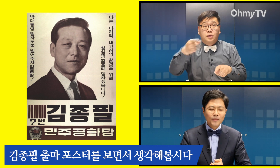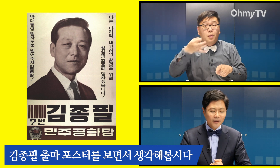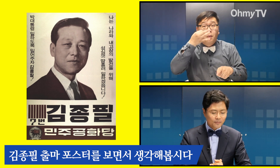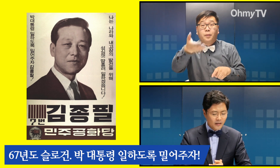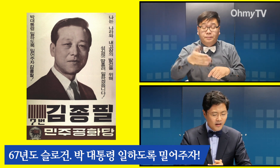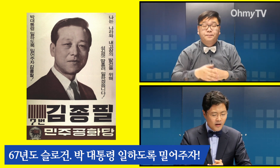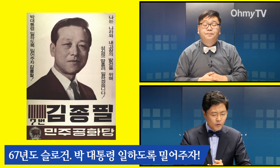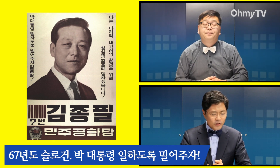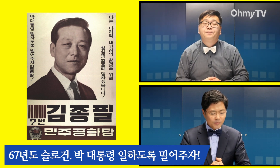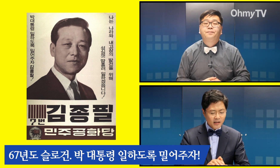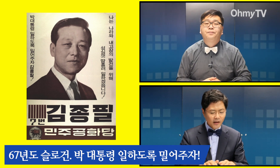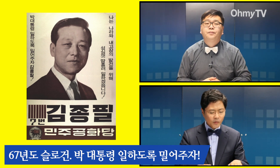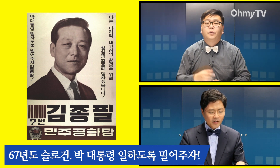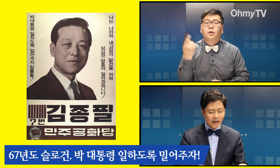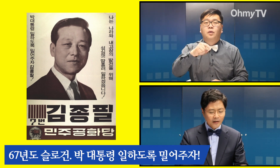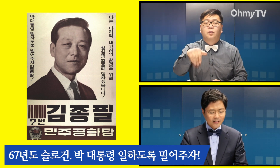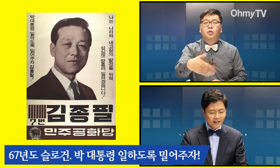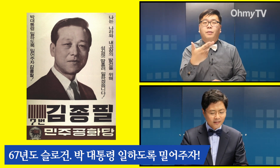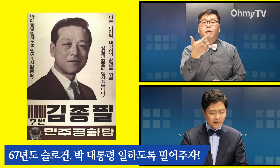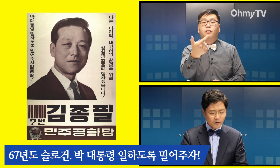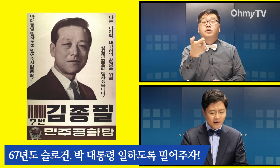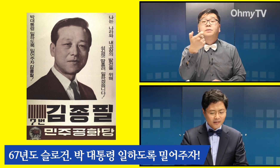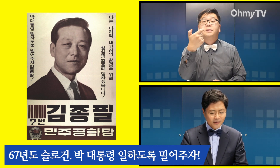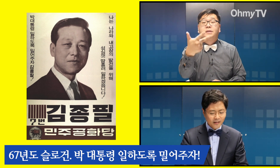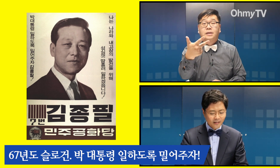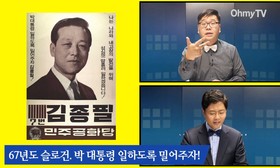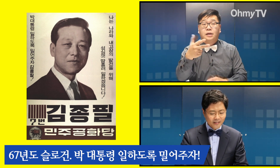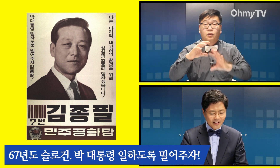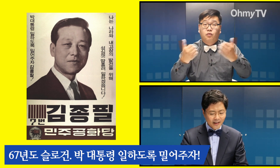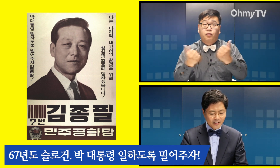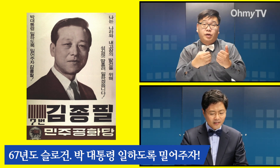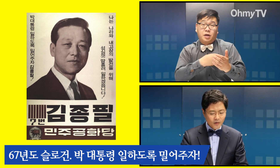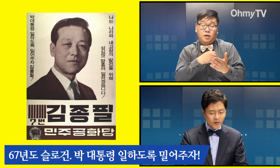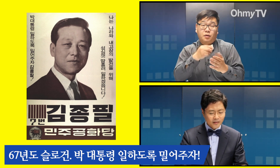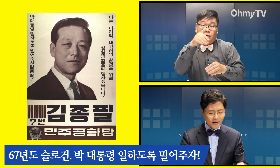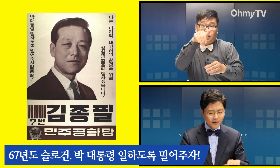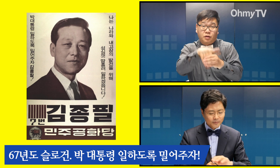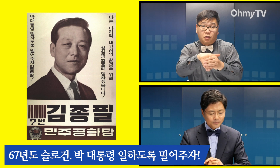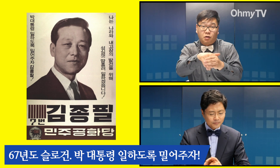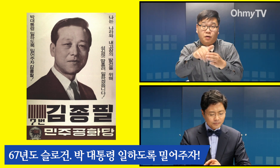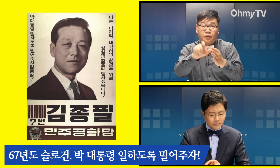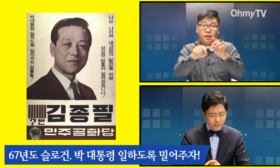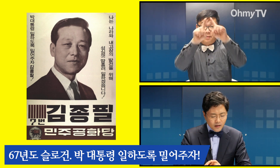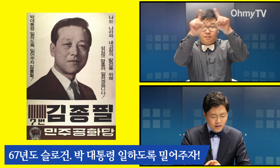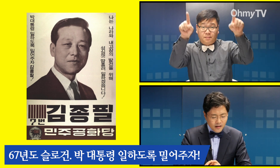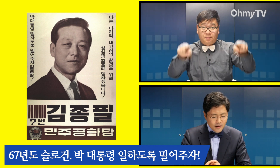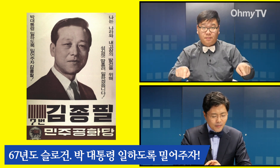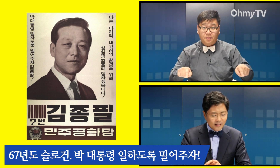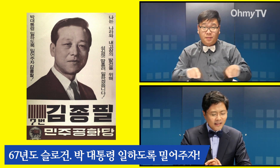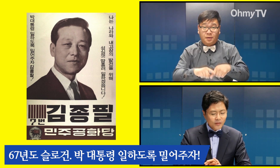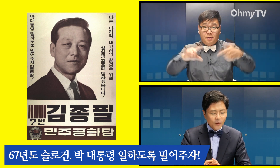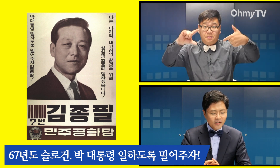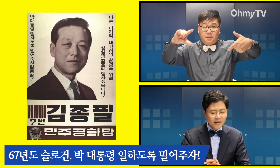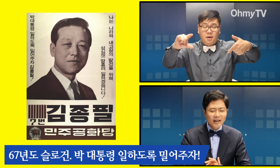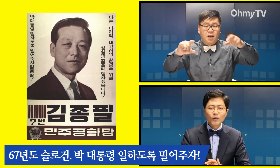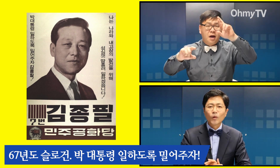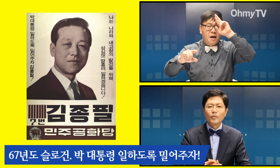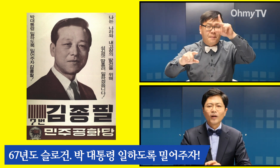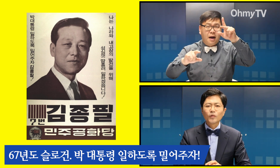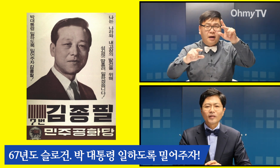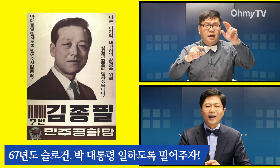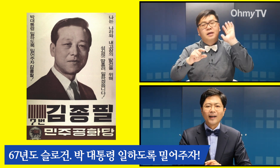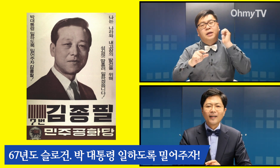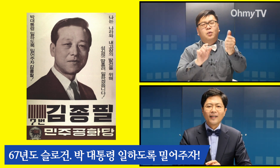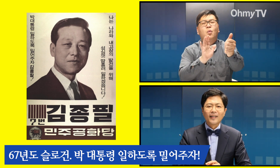생각해 보자면 67년도에 나왔던 국회의원 선거의 슬로건인데요. 박 대통령